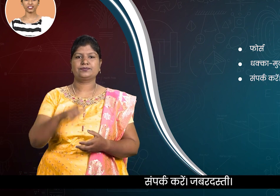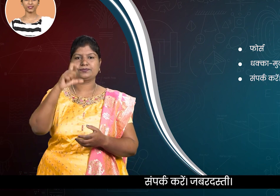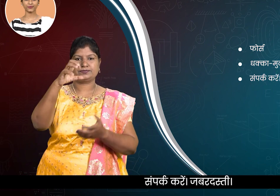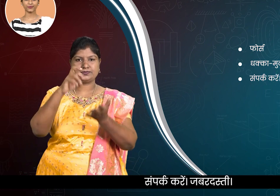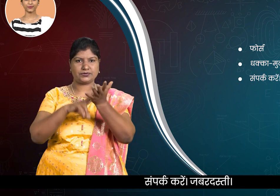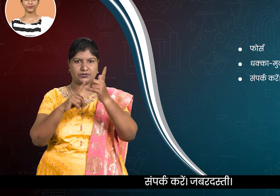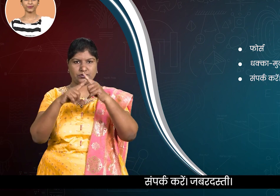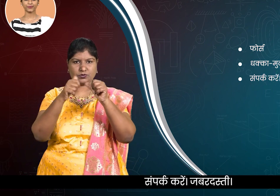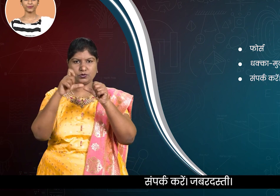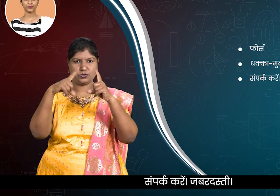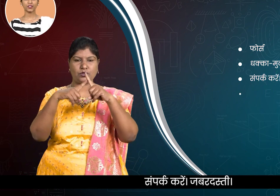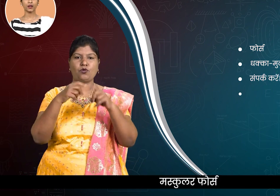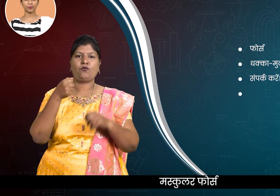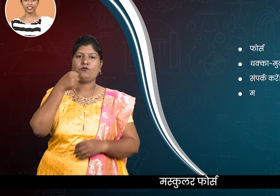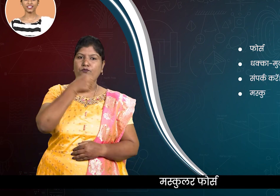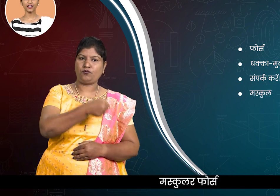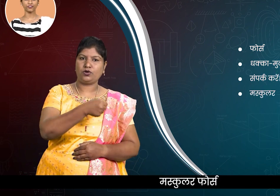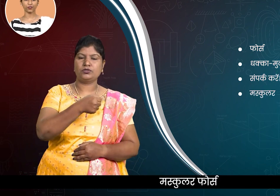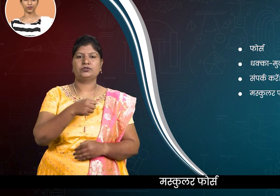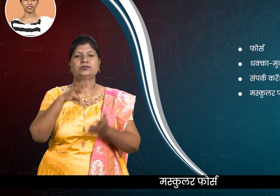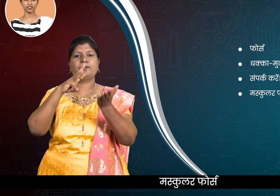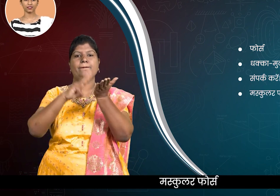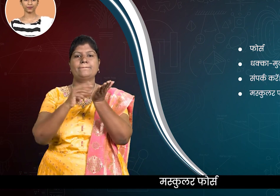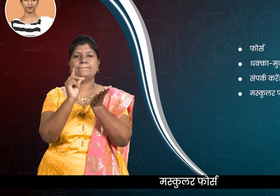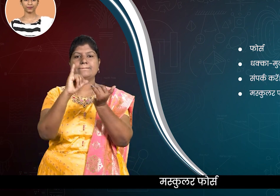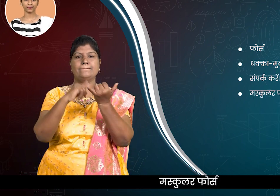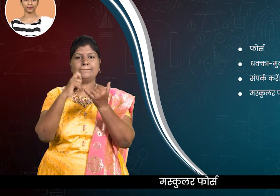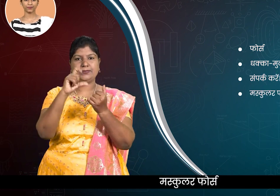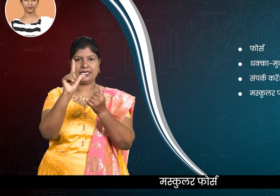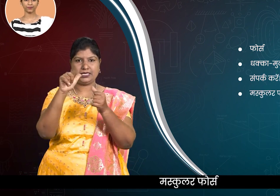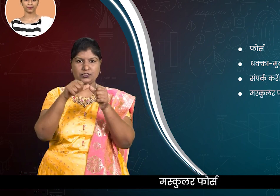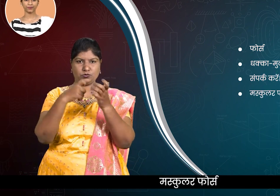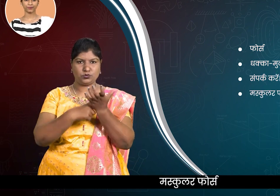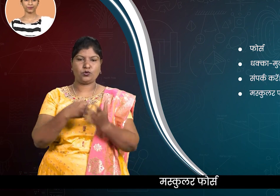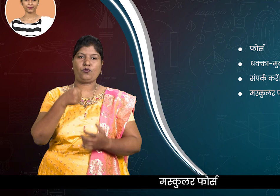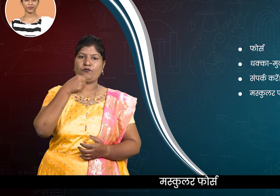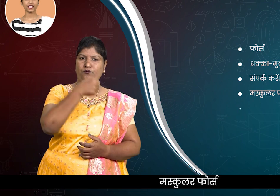संपर्क फोर्स, मस्कुलर फोर्स।